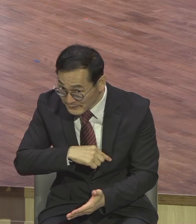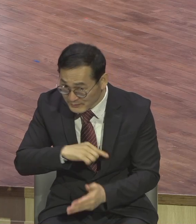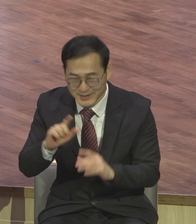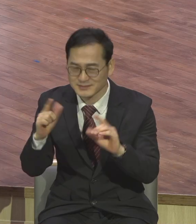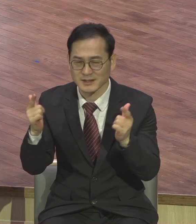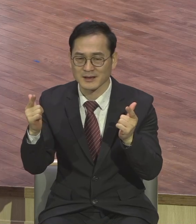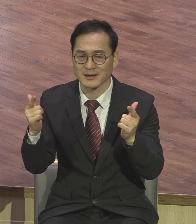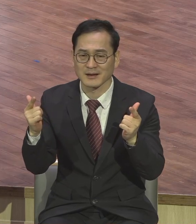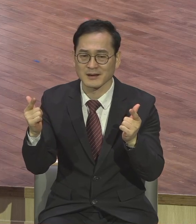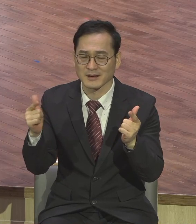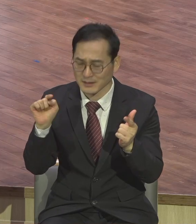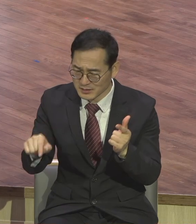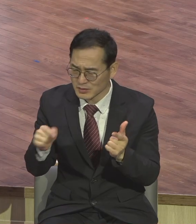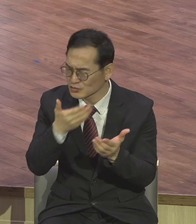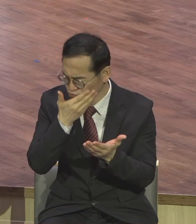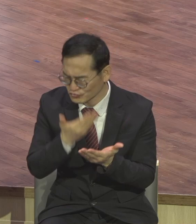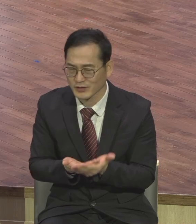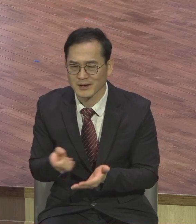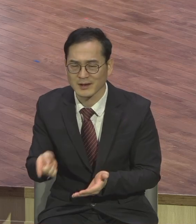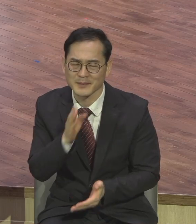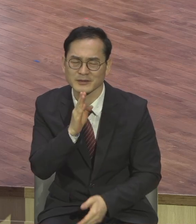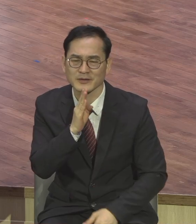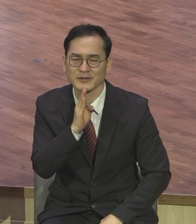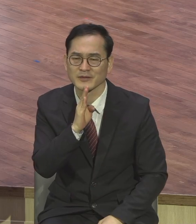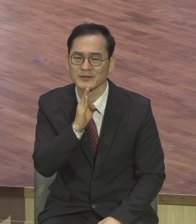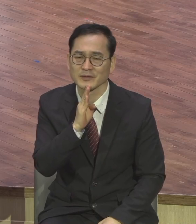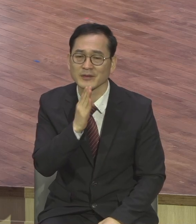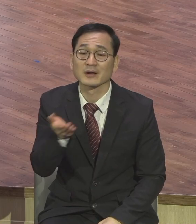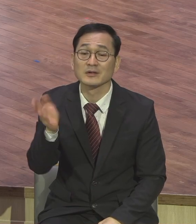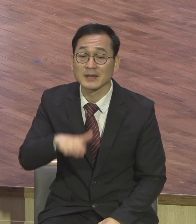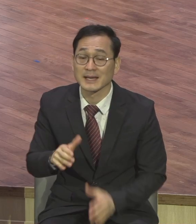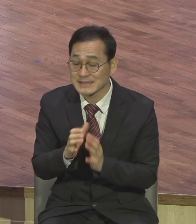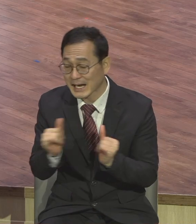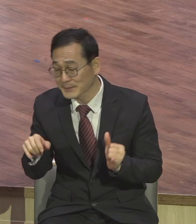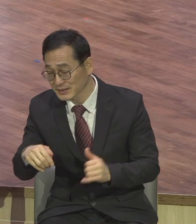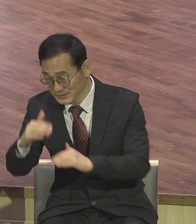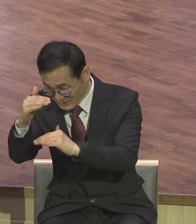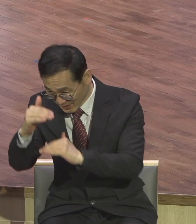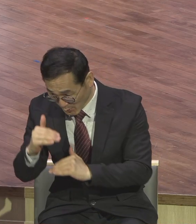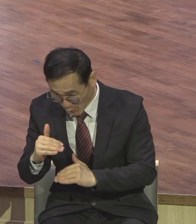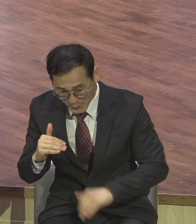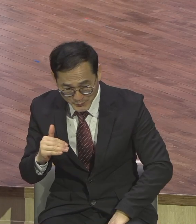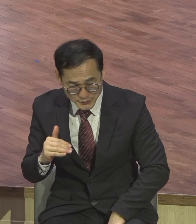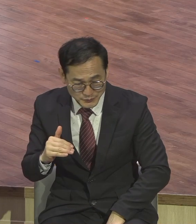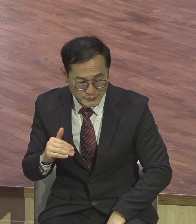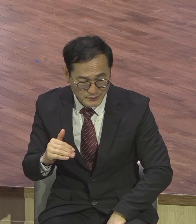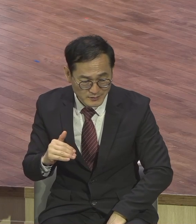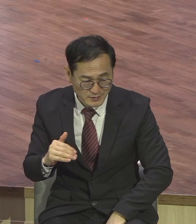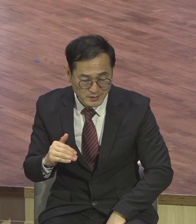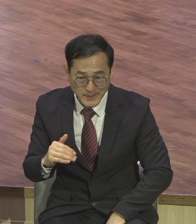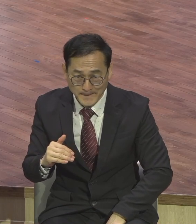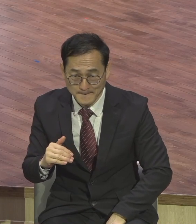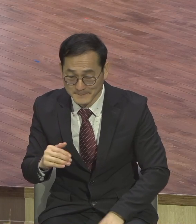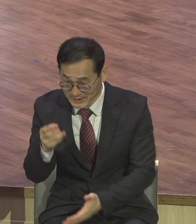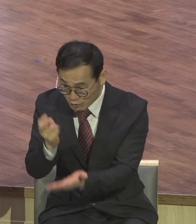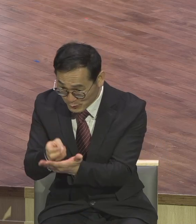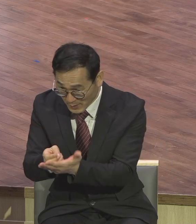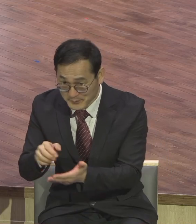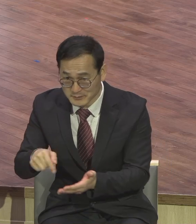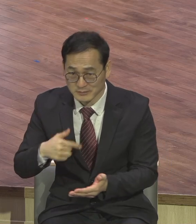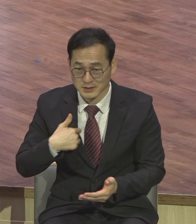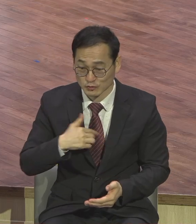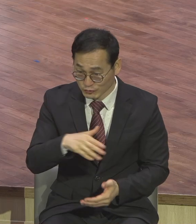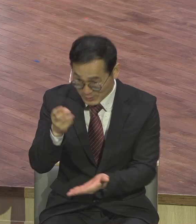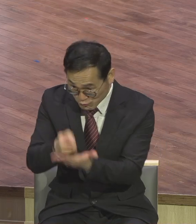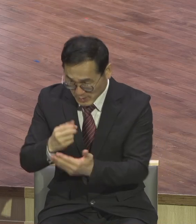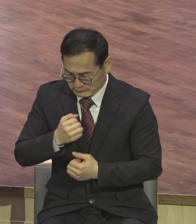것이 아닙니다. 중요한 것은 인간이 모든 노력을 다 기울인다 해도